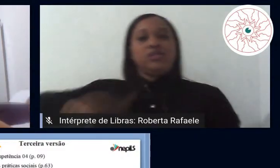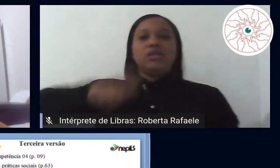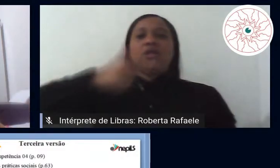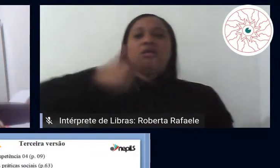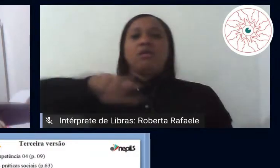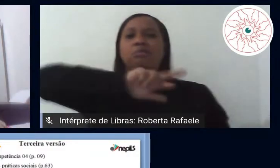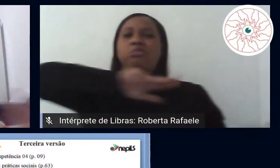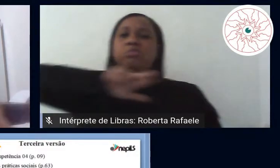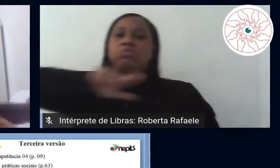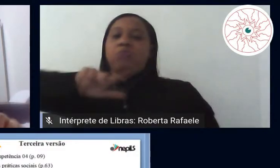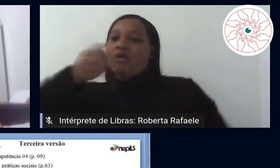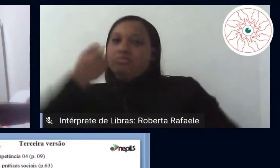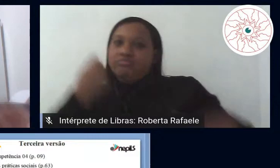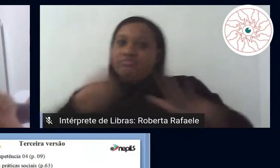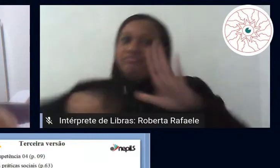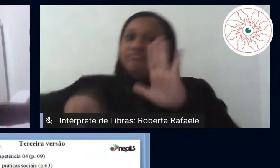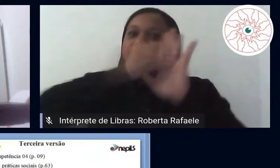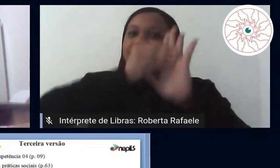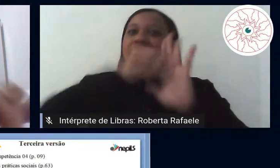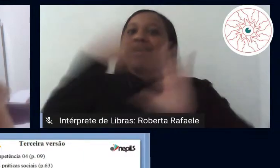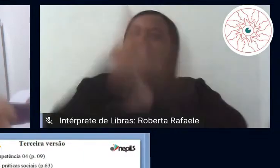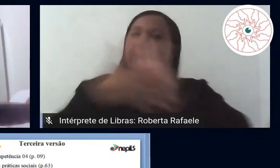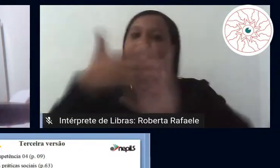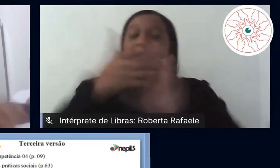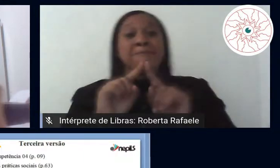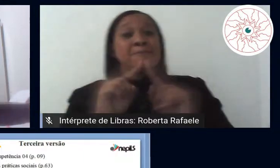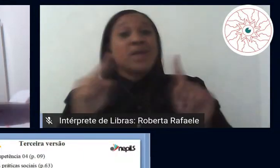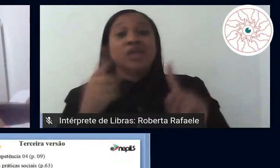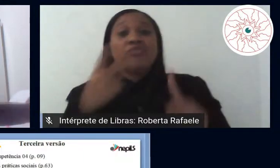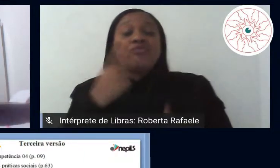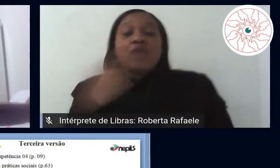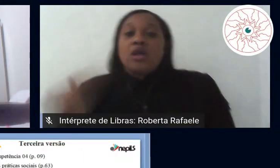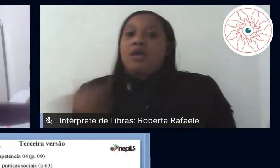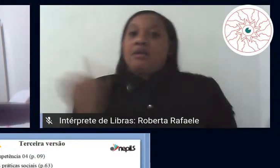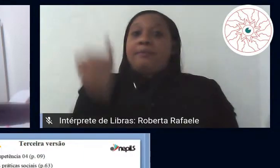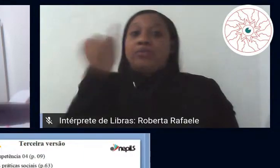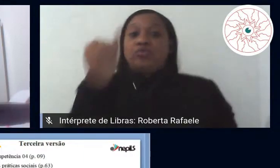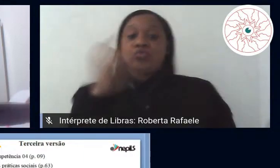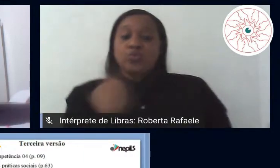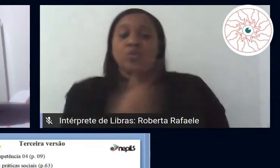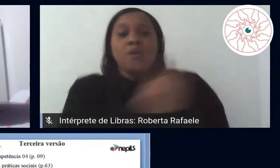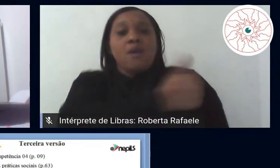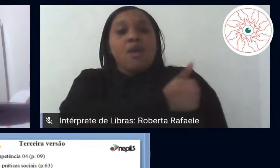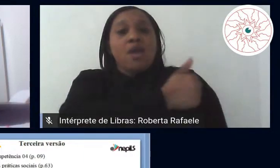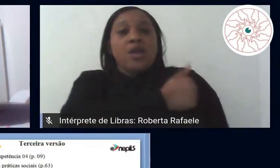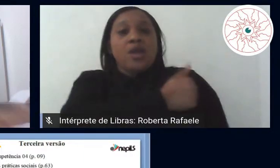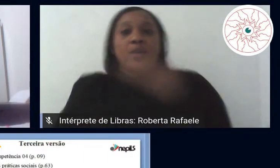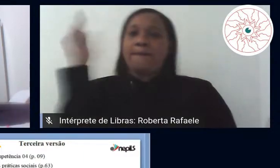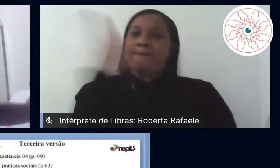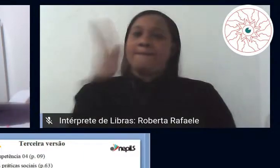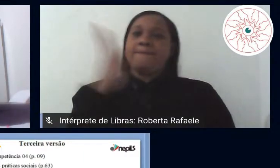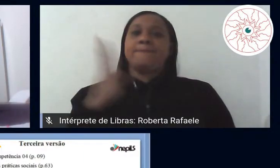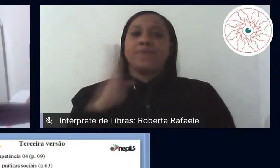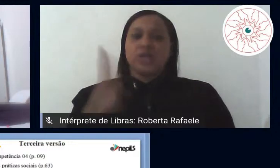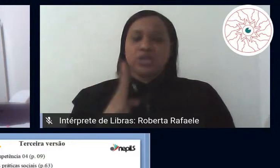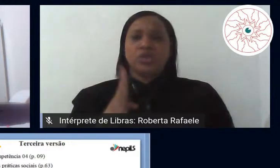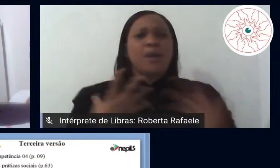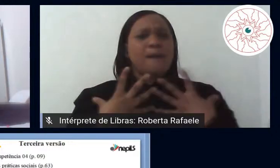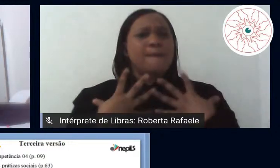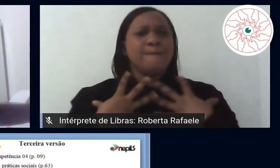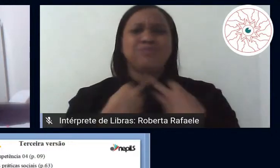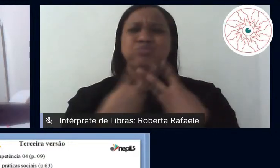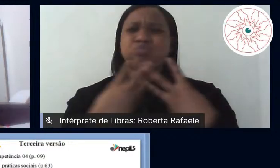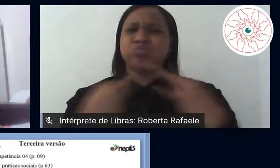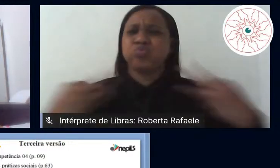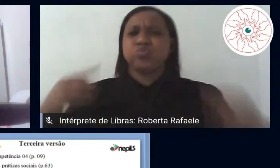coloca Libras. É, mas não fala sobre a importância de a gente enquanto aluno no Brasil com muitos surdos na nossa sala, na